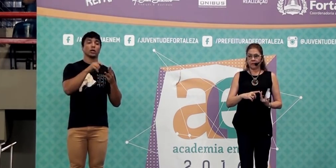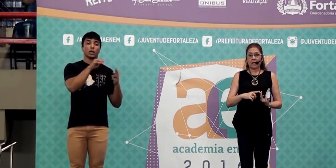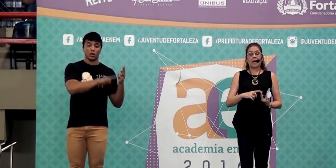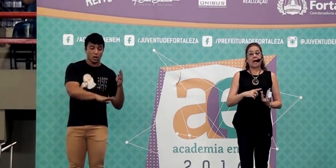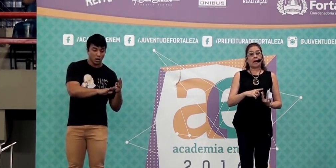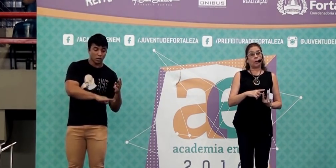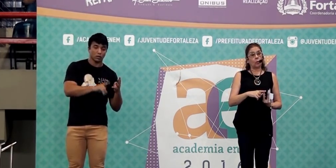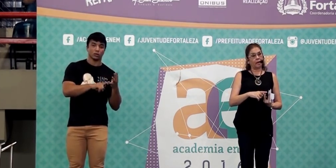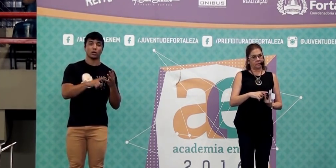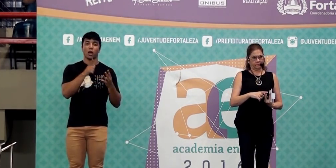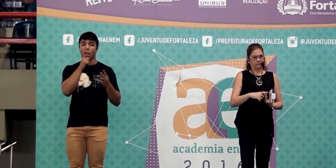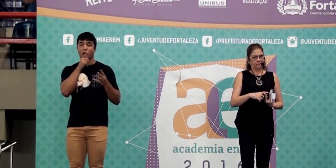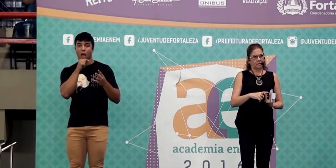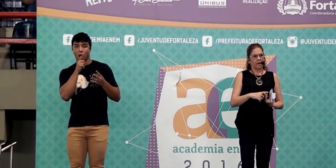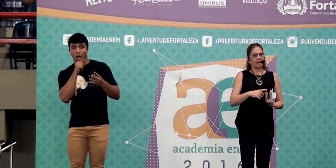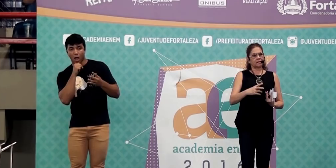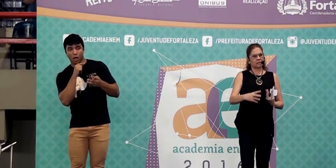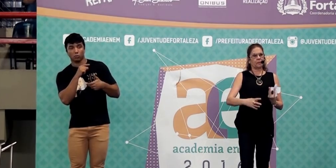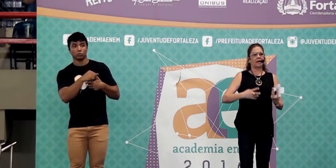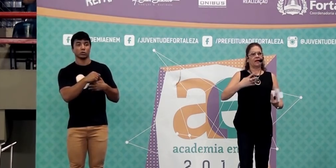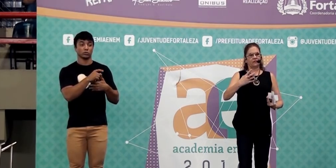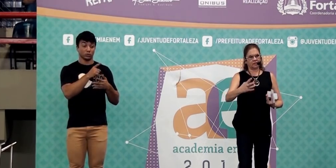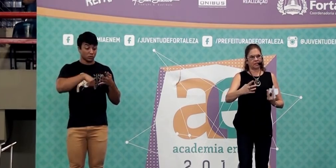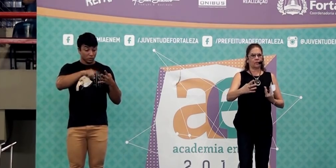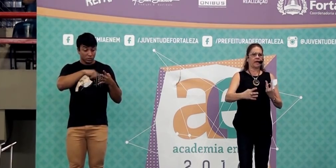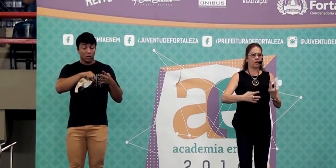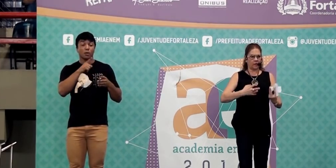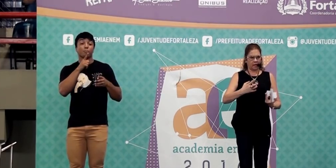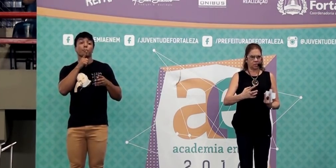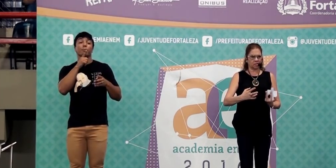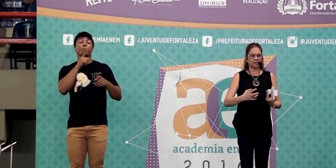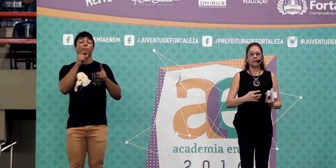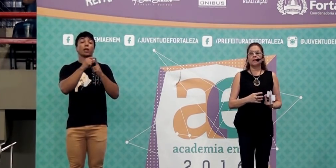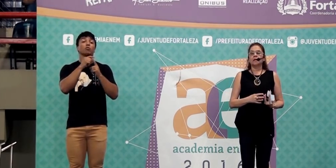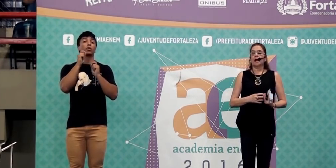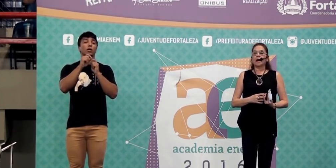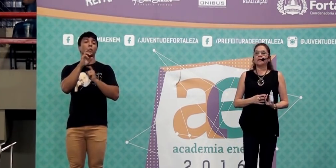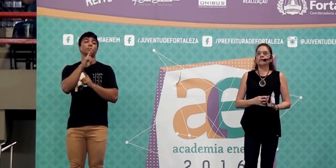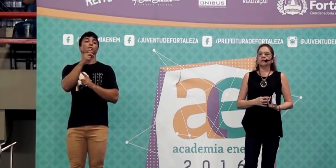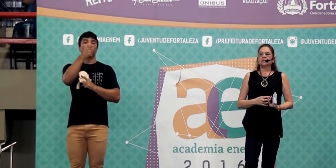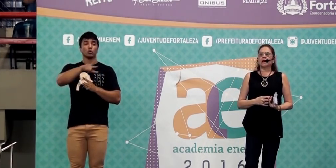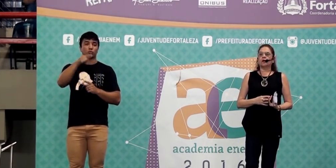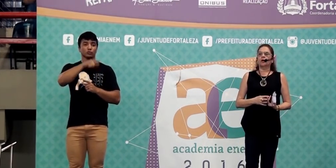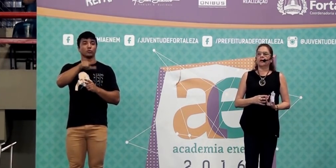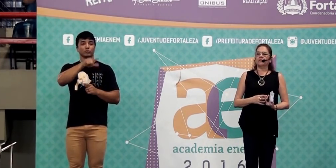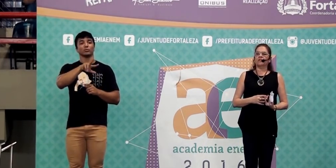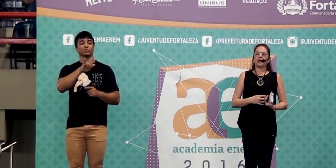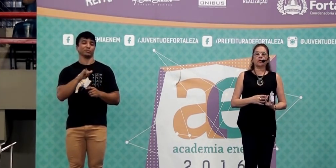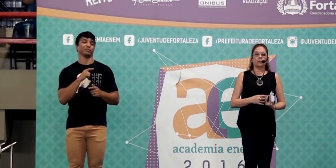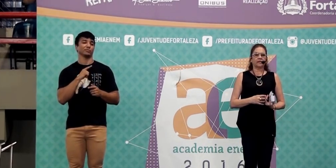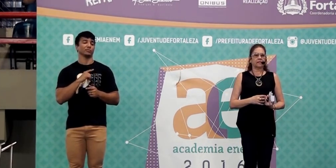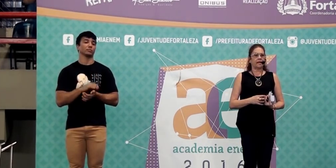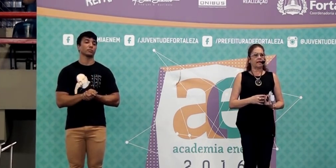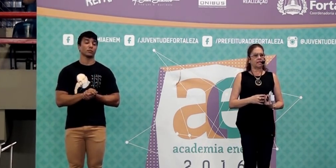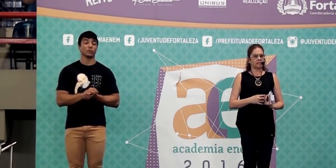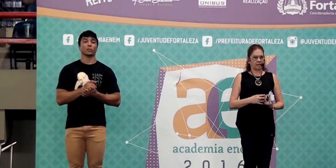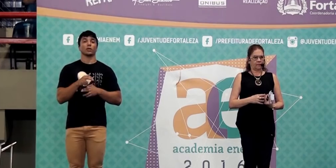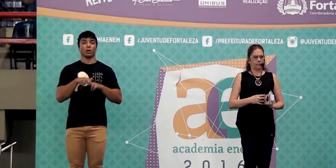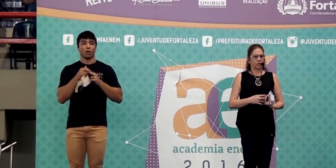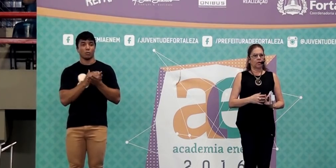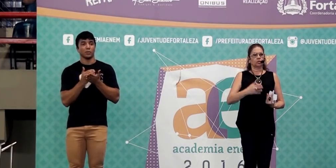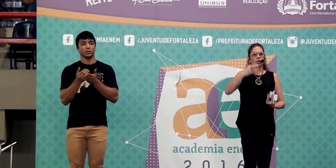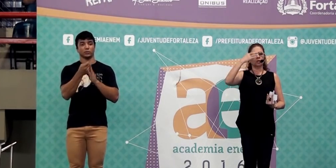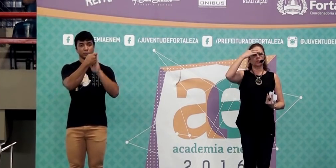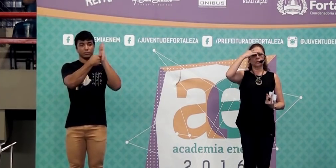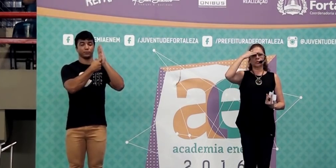criança, água. Aí essas palavras são recorrentes. Aí você agora vai começar a